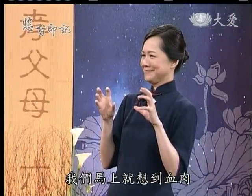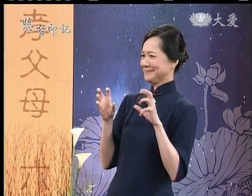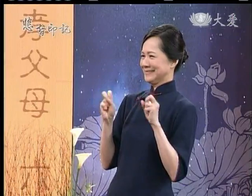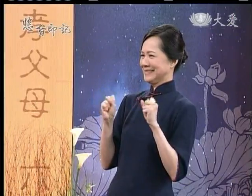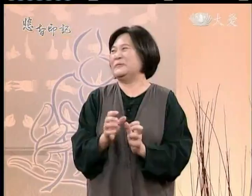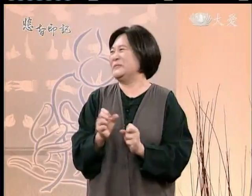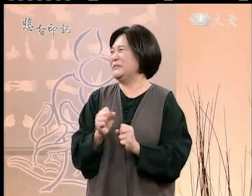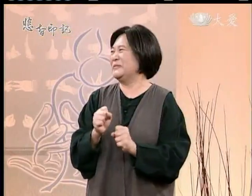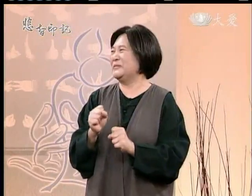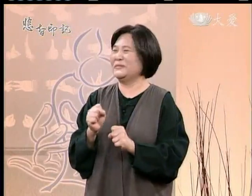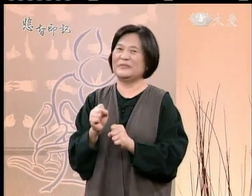哦。